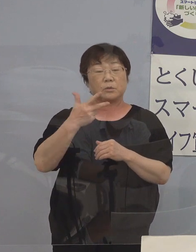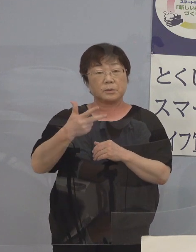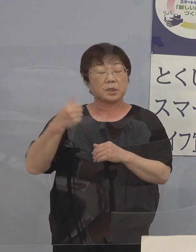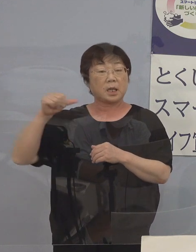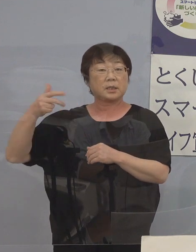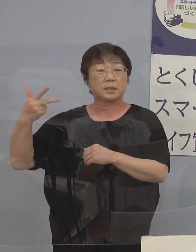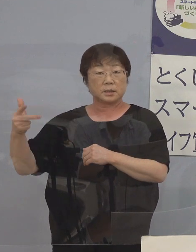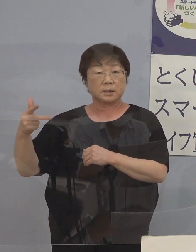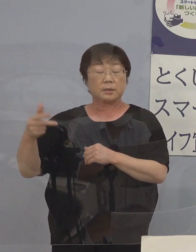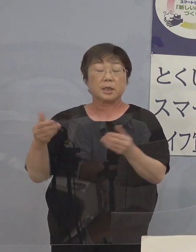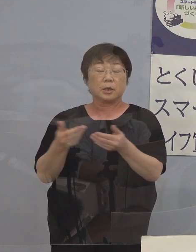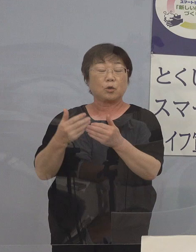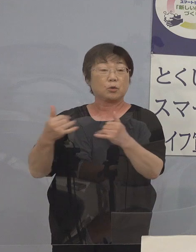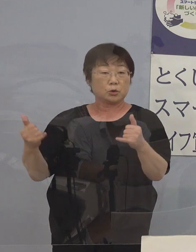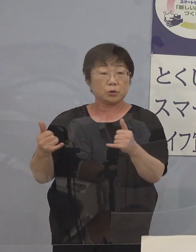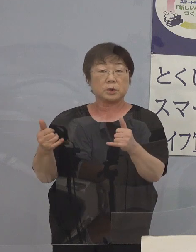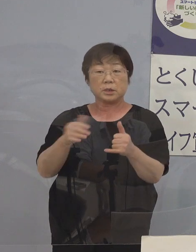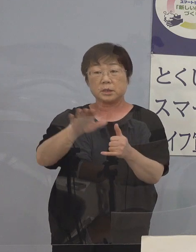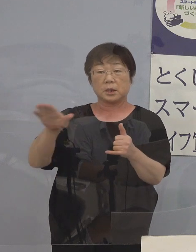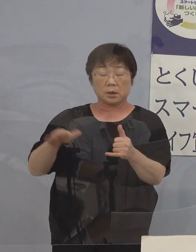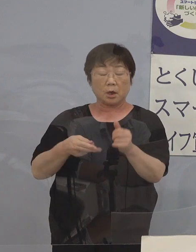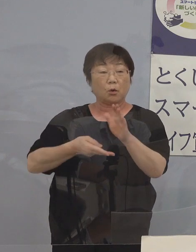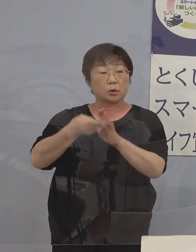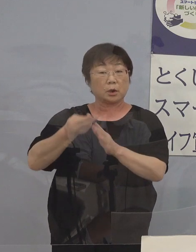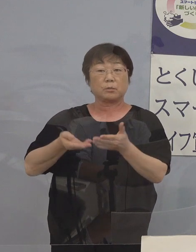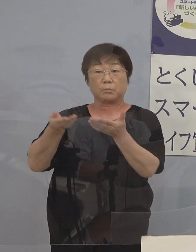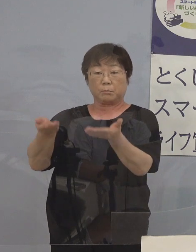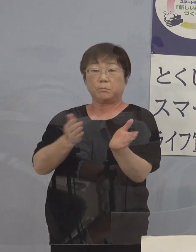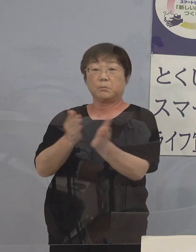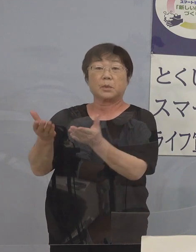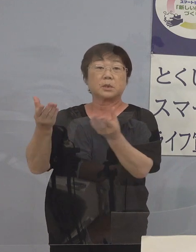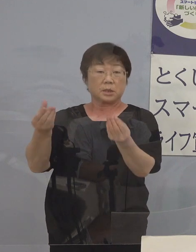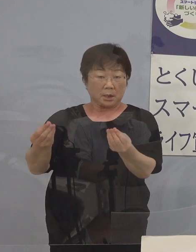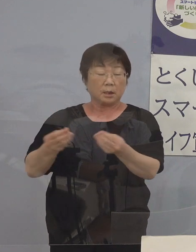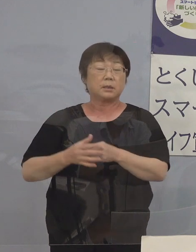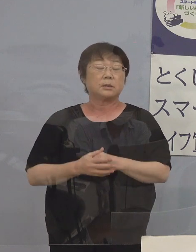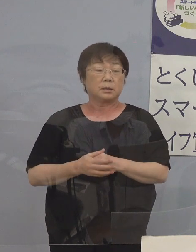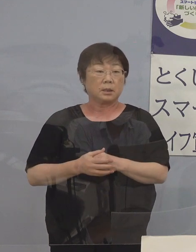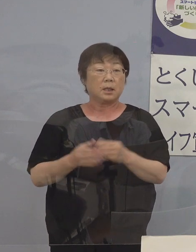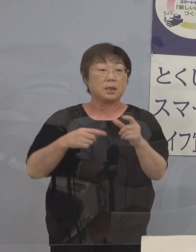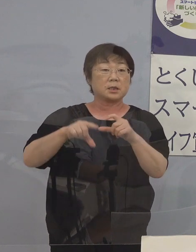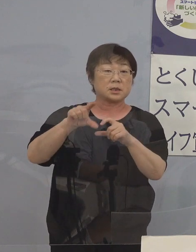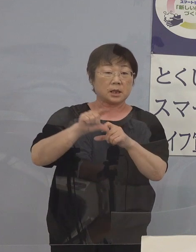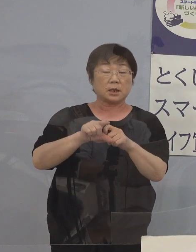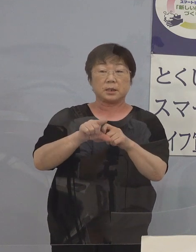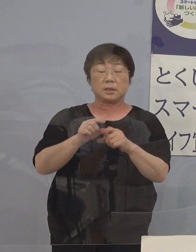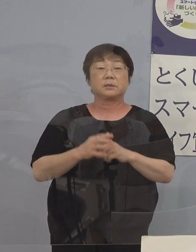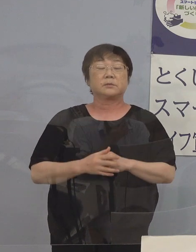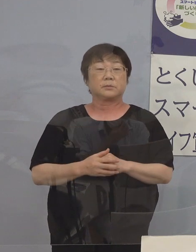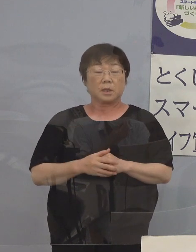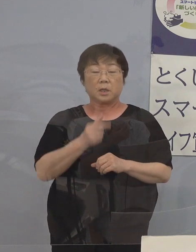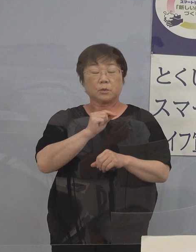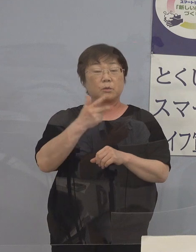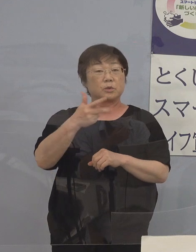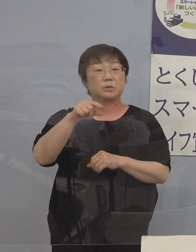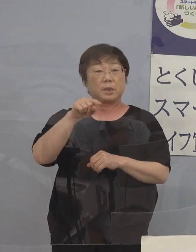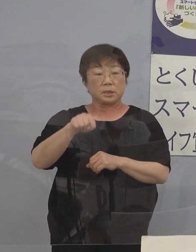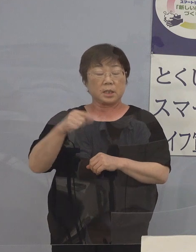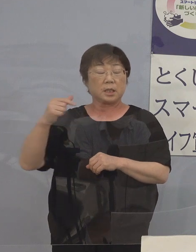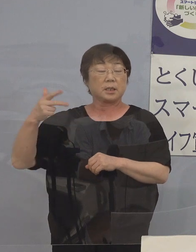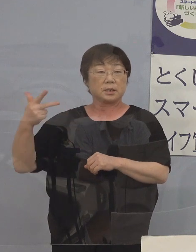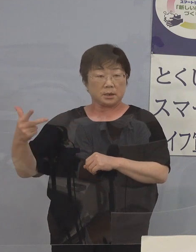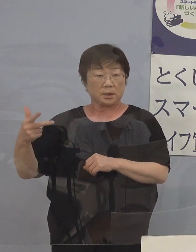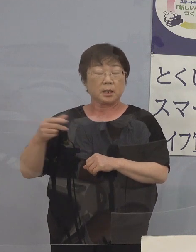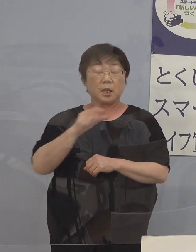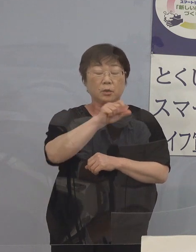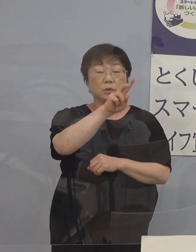だけに医療従事者の皆様方へのホテル用意していたんですが、さらにこれに追加をして徳島市、阿